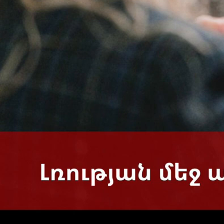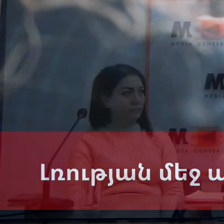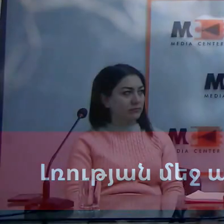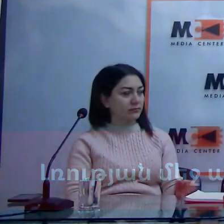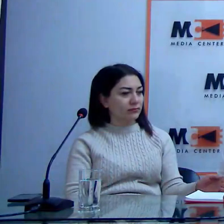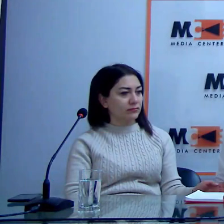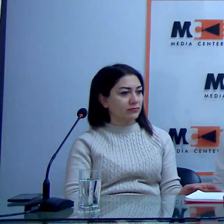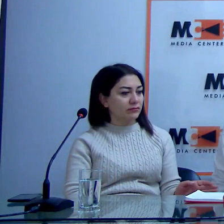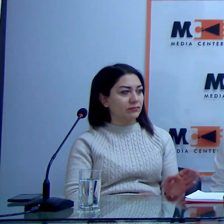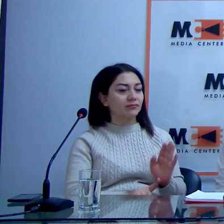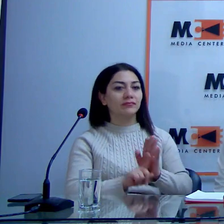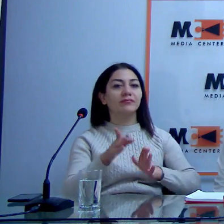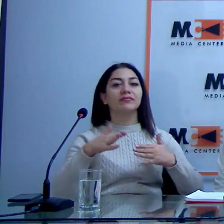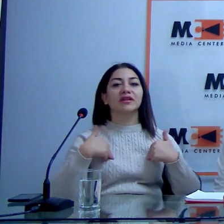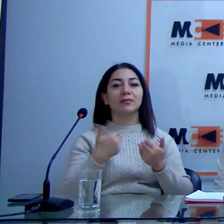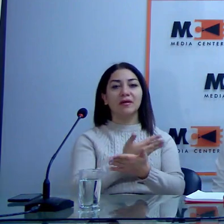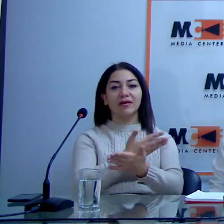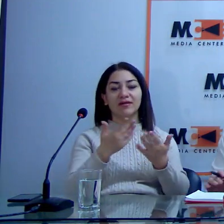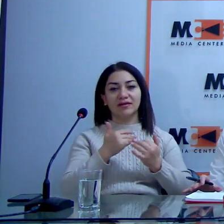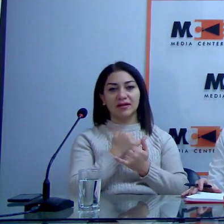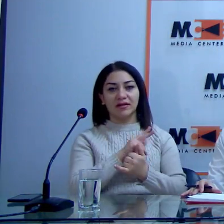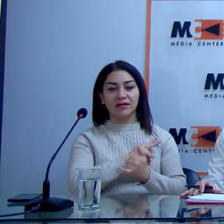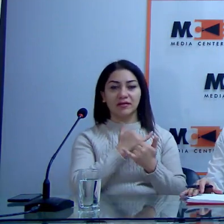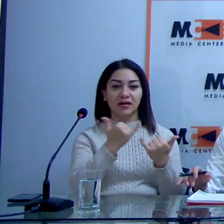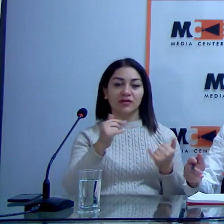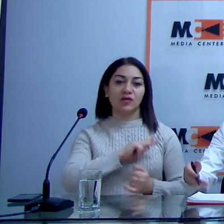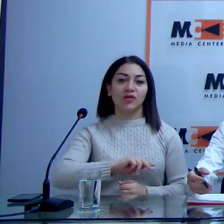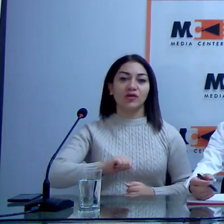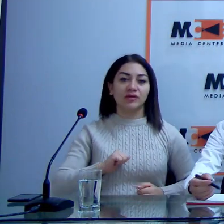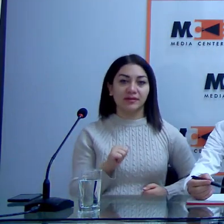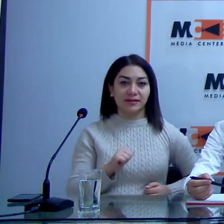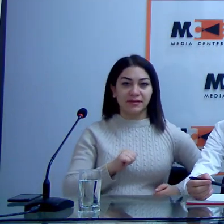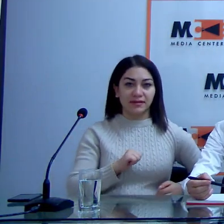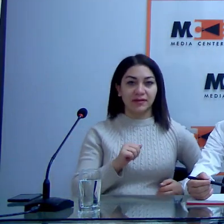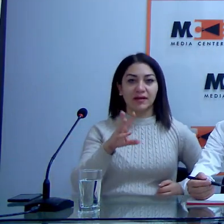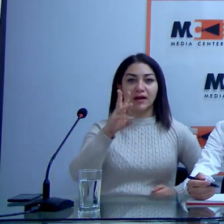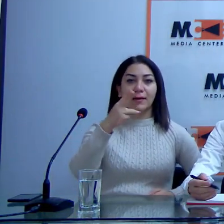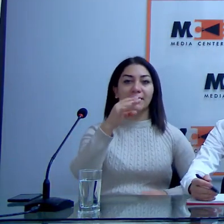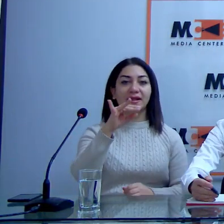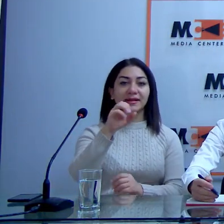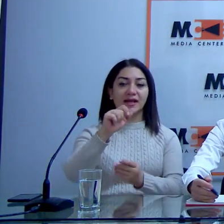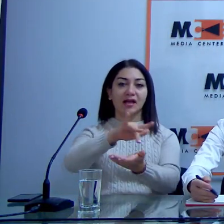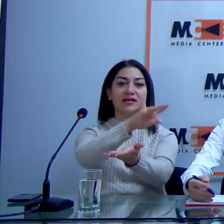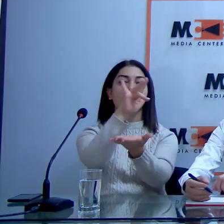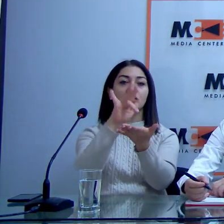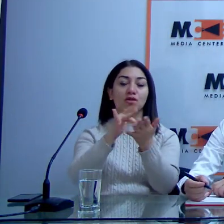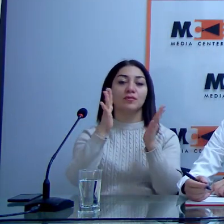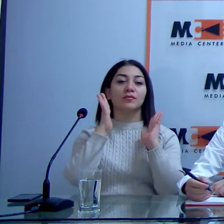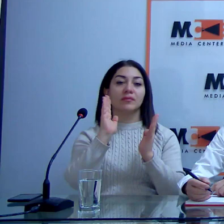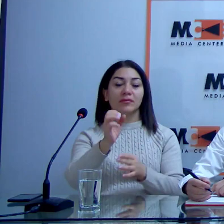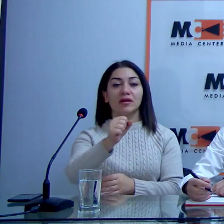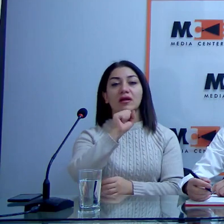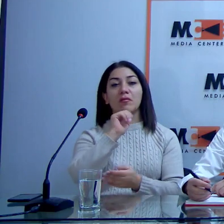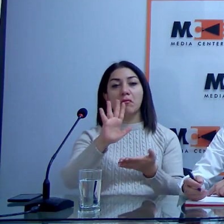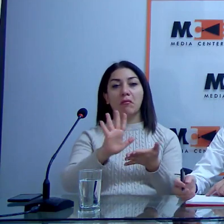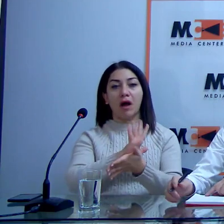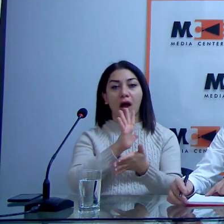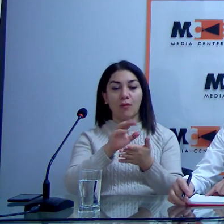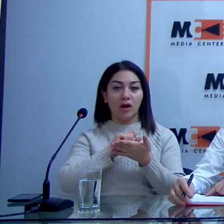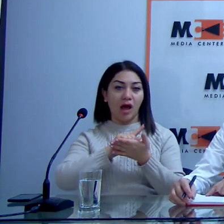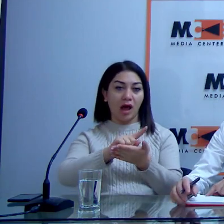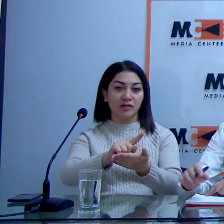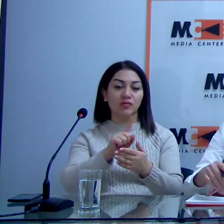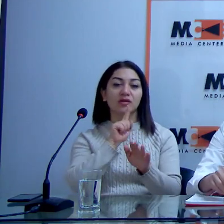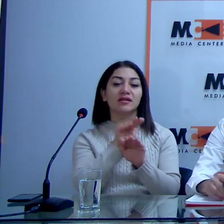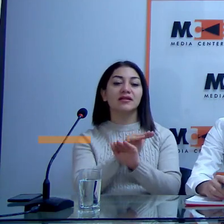Բարև ձեզ, հարգելի գործընկերներ եւ առցանց հետևորդներ։ Մեդիա կենտրոնում այսօր կանցկացվի մամուլի ասուլիս լռության մեջ ապրողների խնդիրներն ու